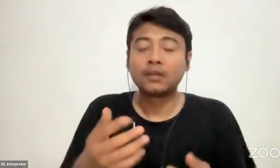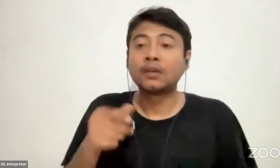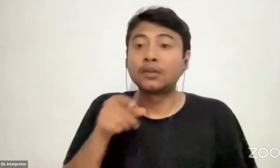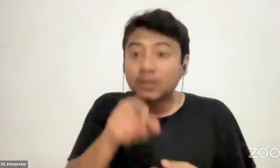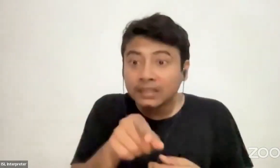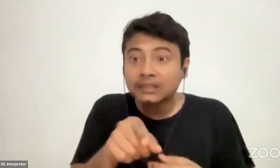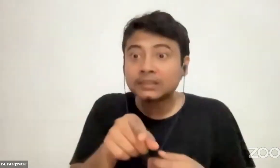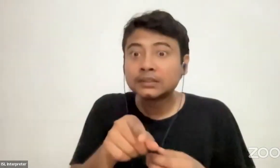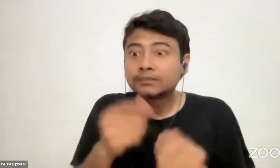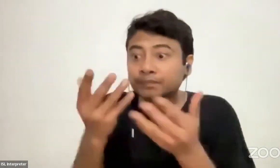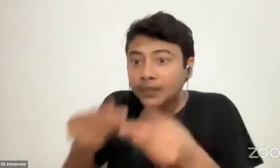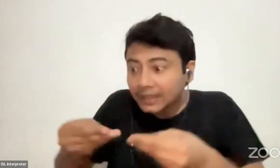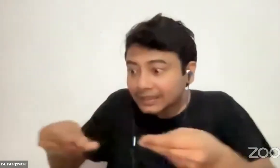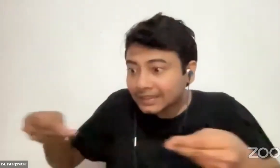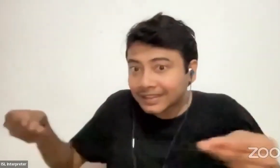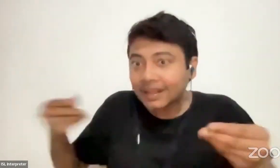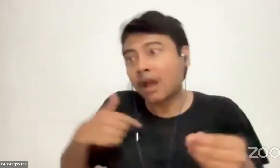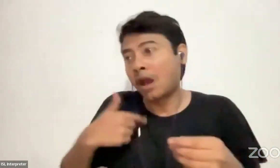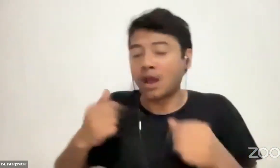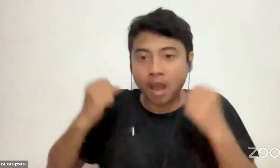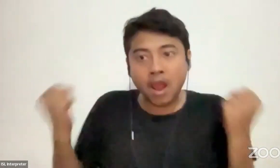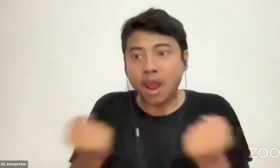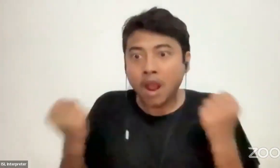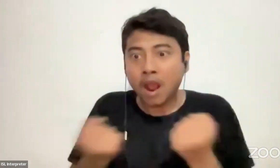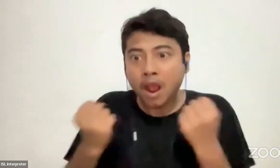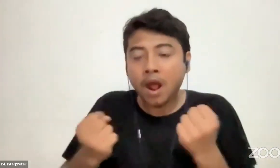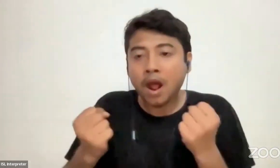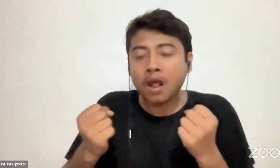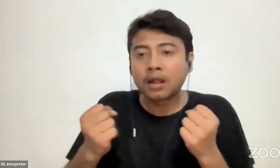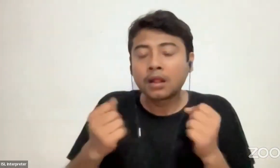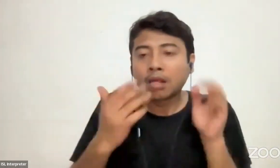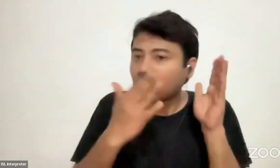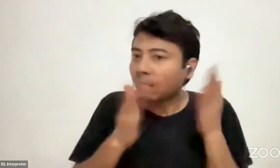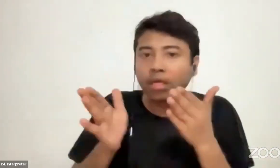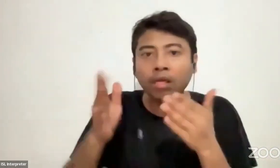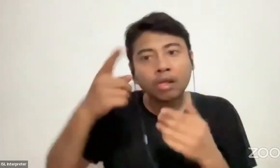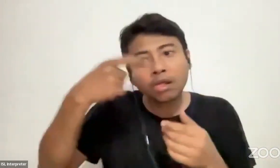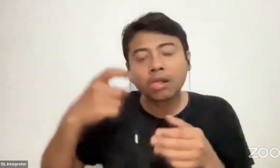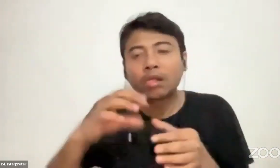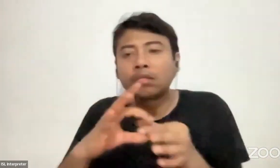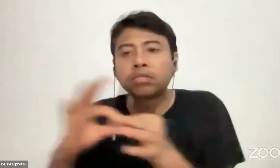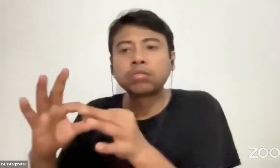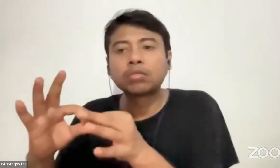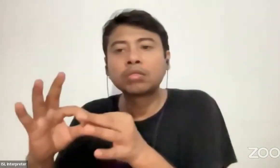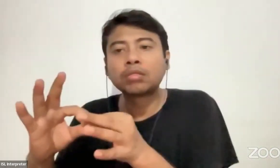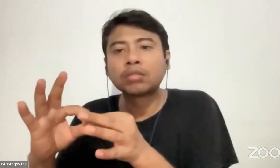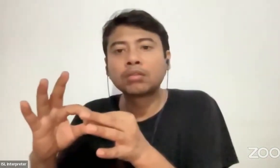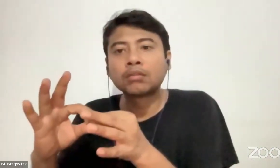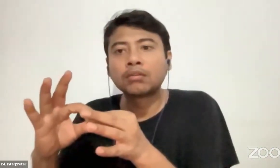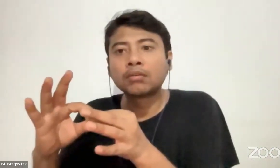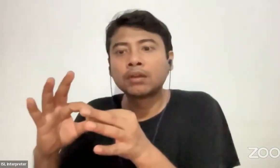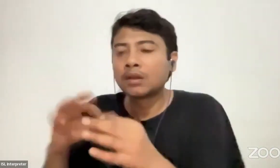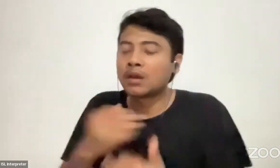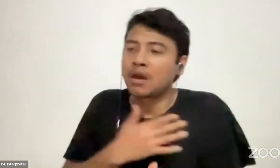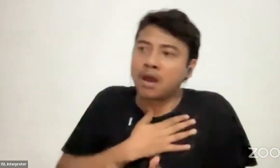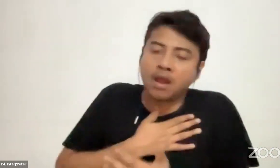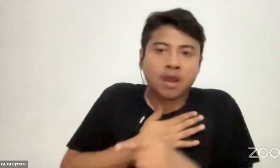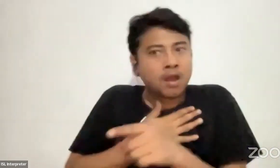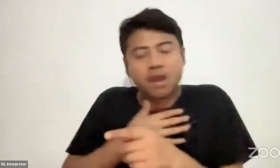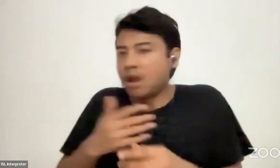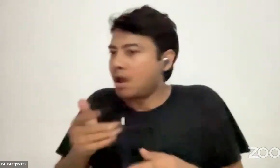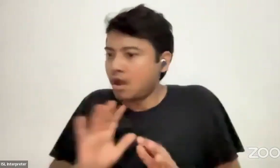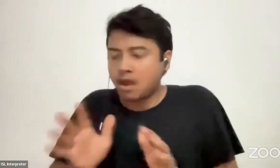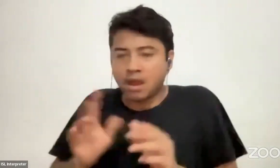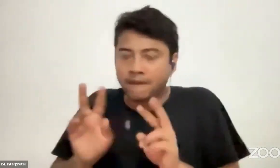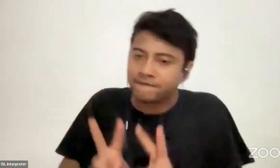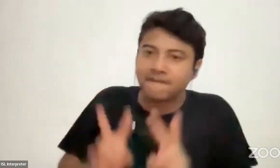है ना। और कुछ भी चीज इसमें से कुछ दिक्कत हो जाए तो बहुत हमको कष्ट होता है, ऐसा हृदय में लगता है